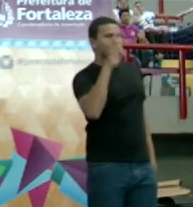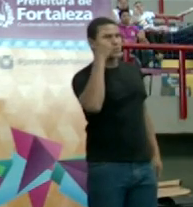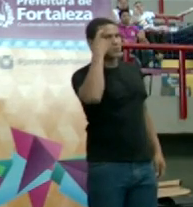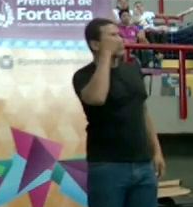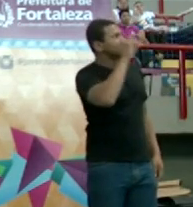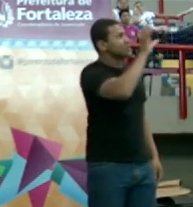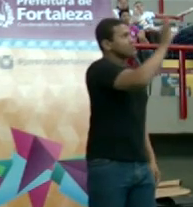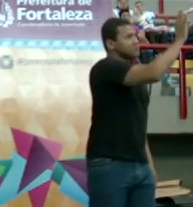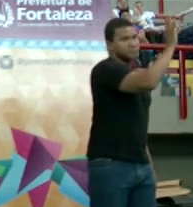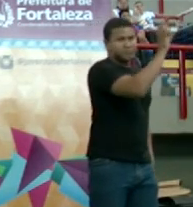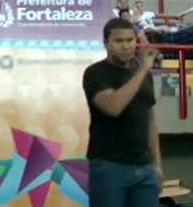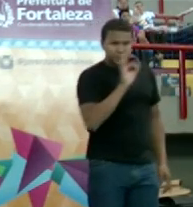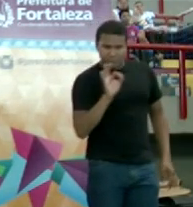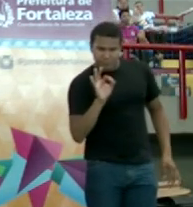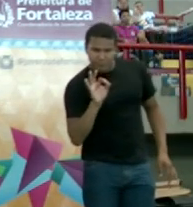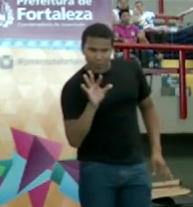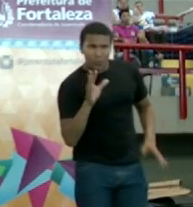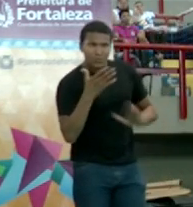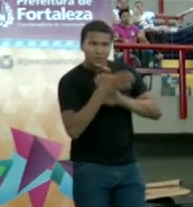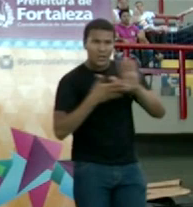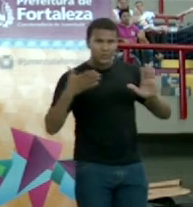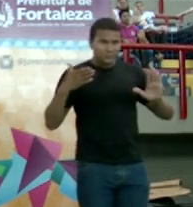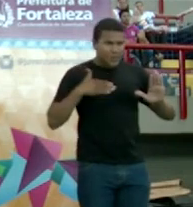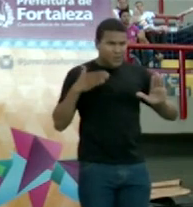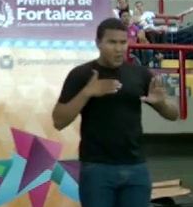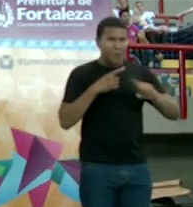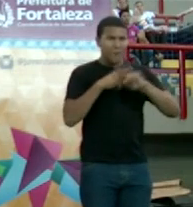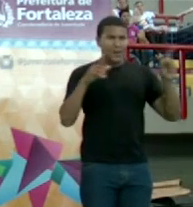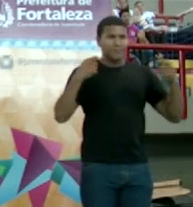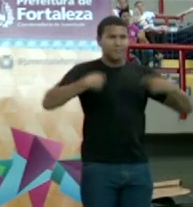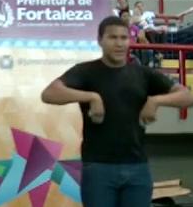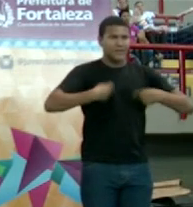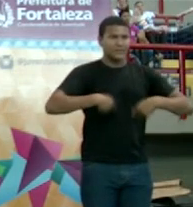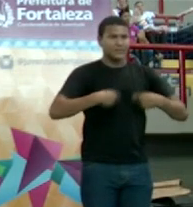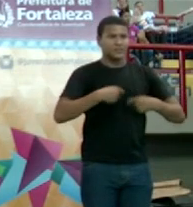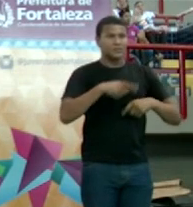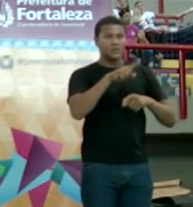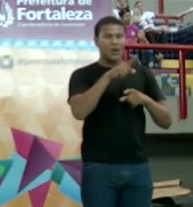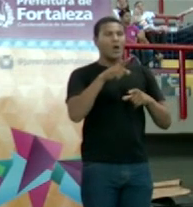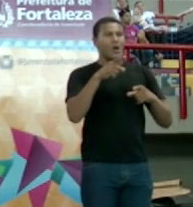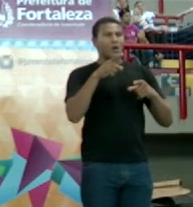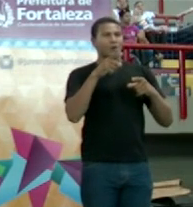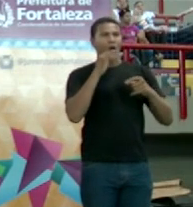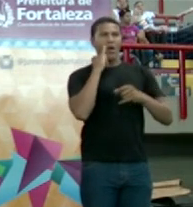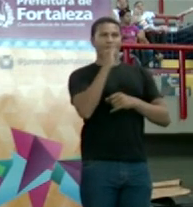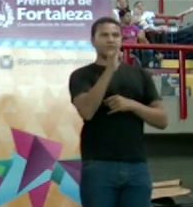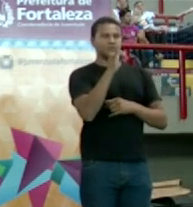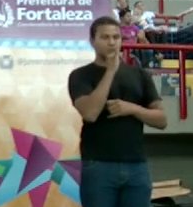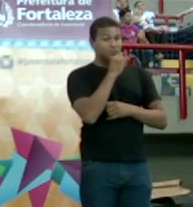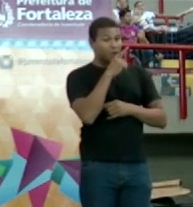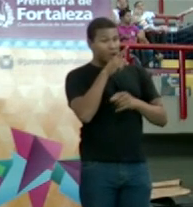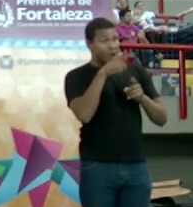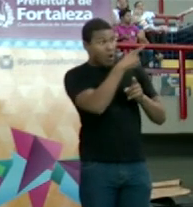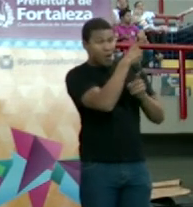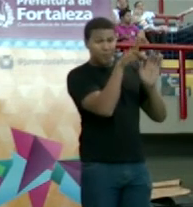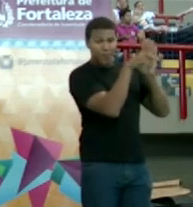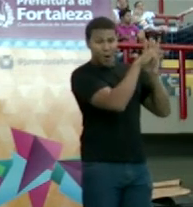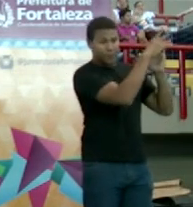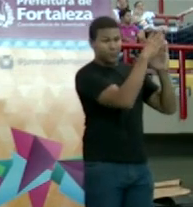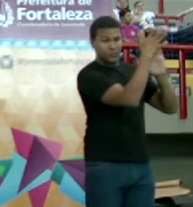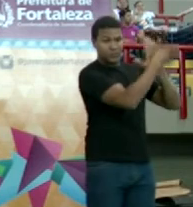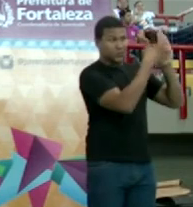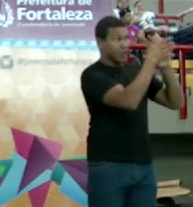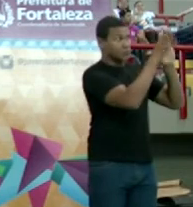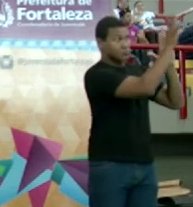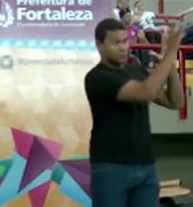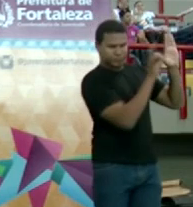tem que ter 3 características quando eu apresento no texto. Característica número 1, ser verdadeira. Eu não posso